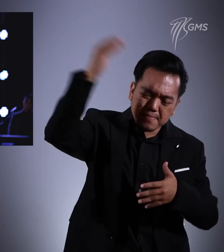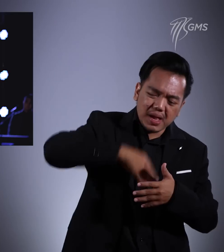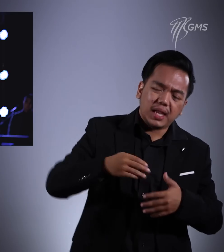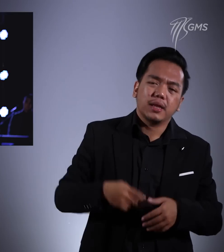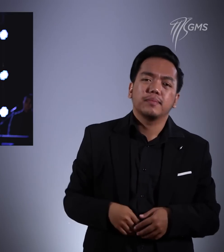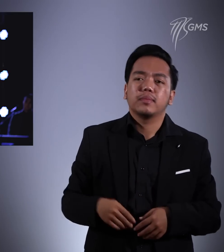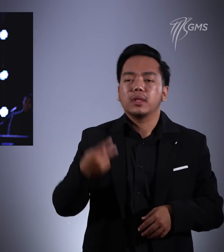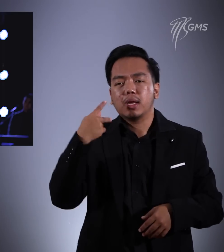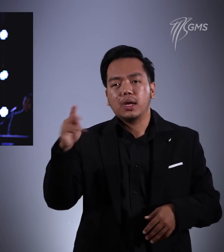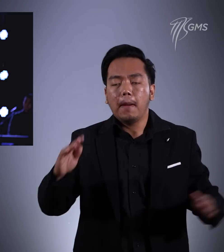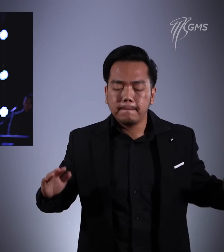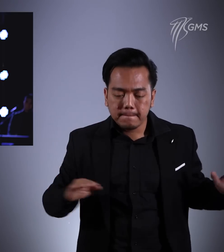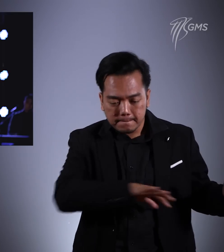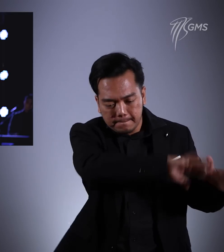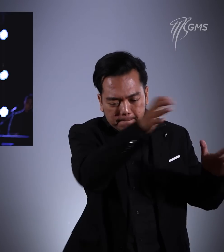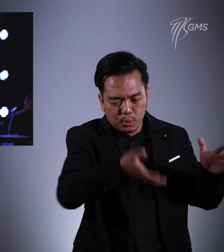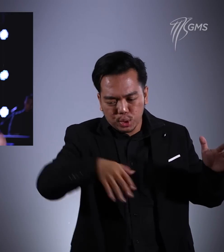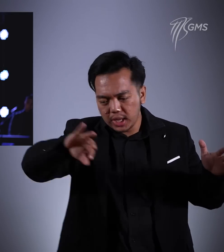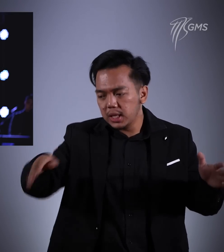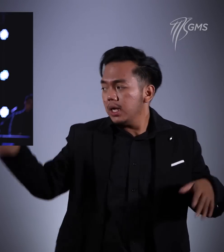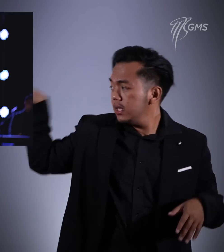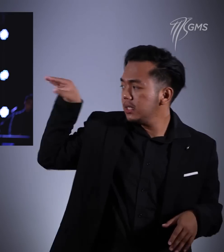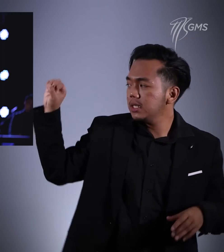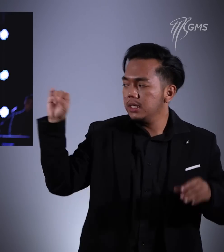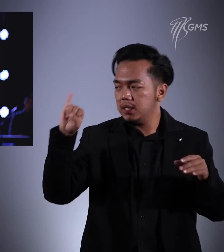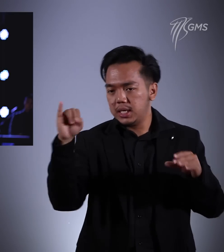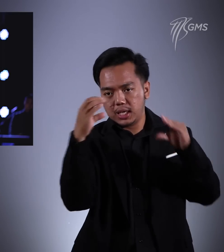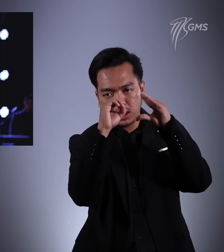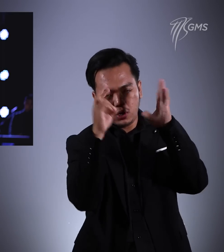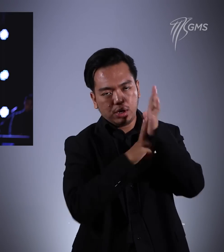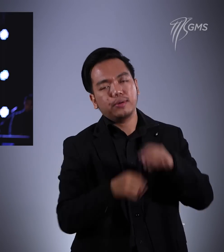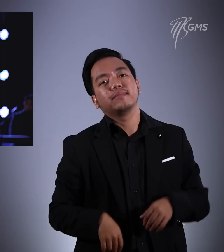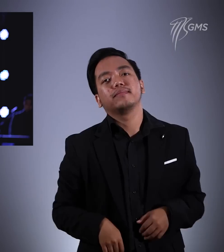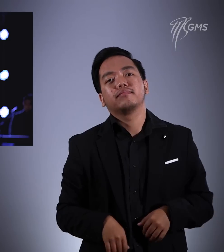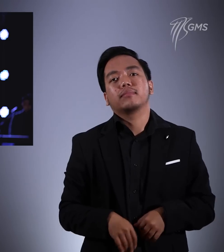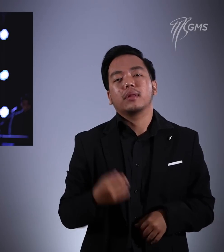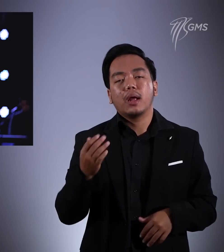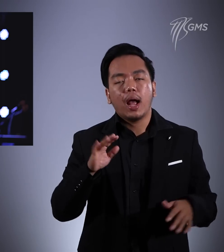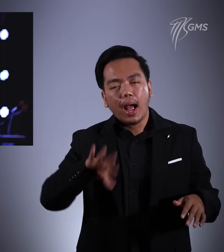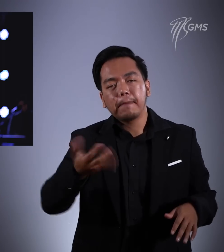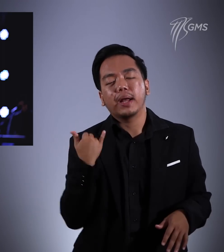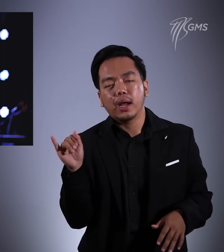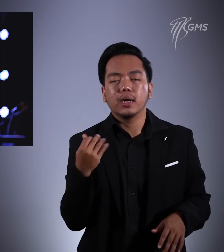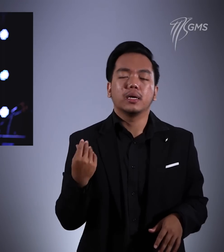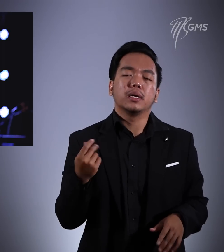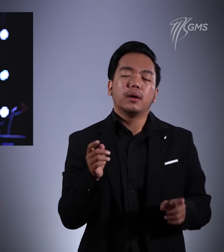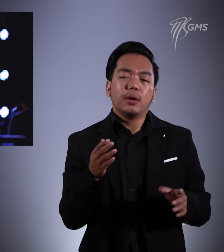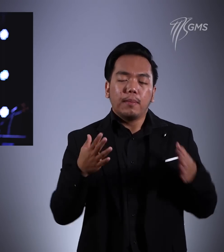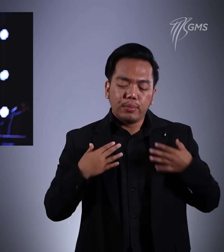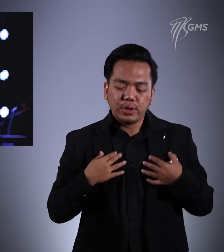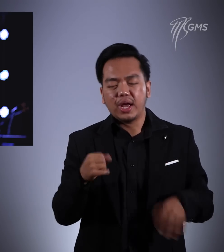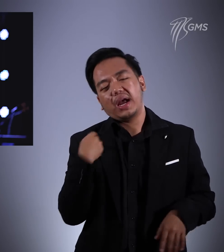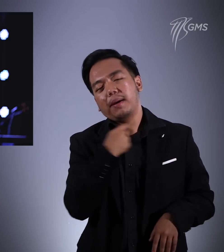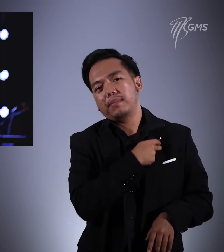didirikan bait suci di sana. Dan berkata, kami akan berjejak di bukit kami. What is ours? will still be ours. Apa yang menjadi milik kami, sekalipun